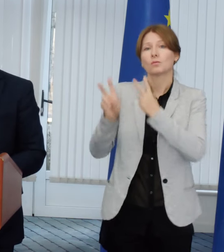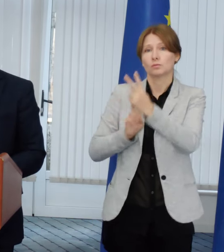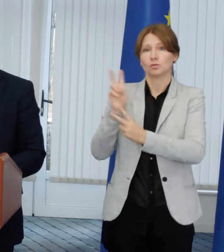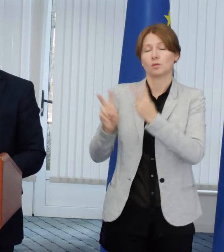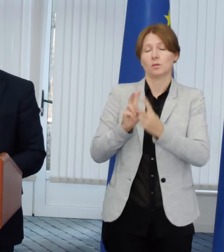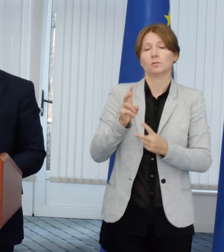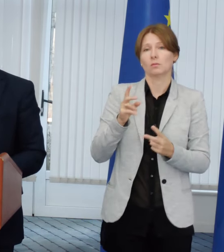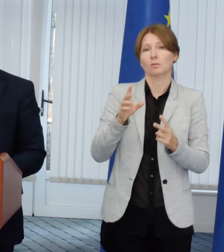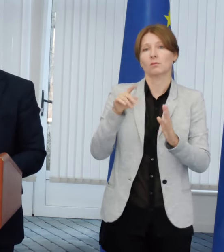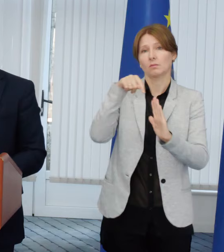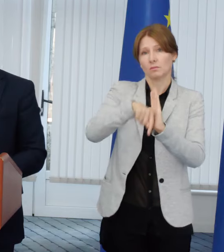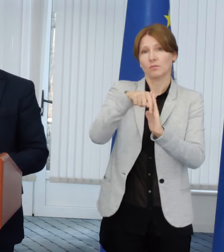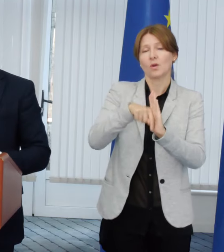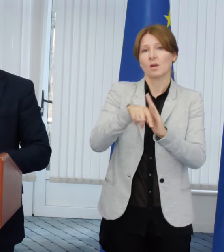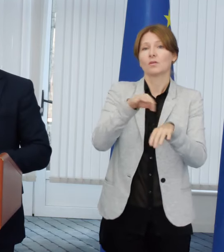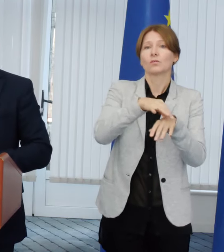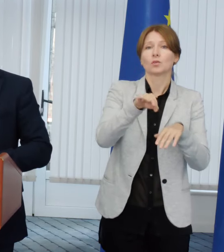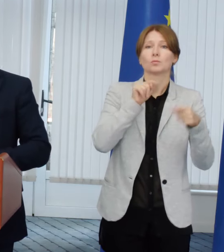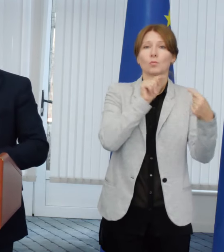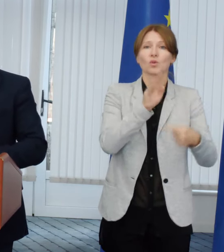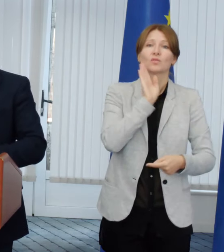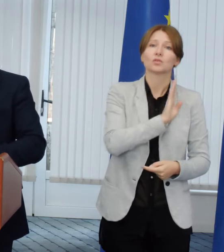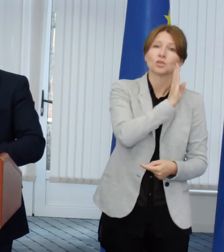de violența împotriva femeilor.